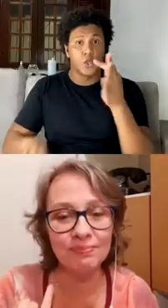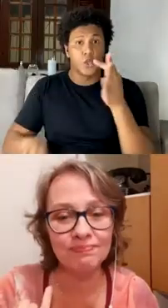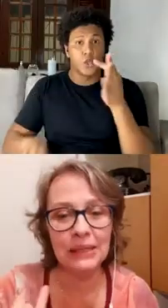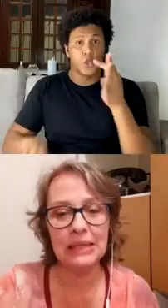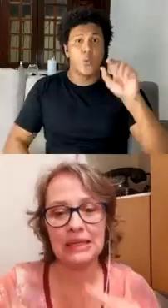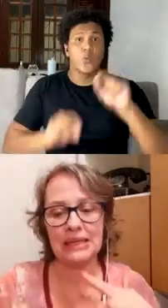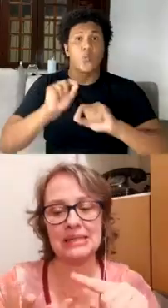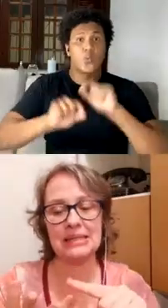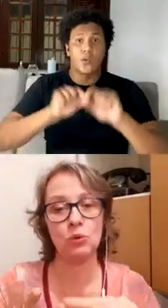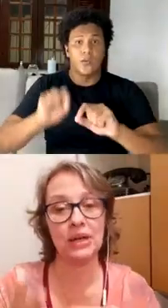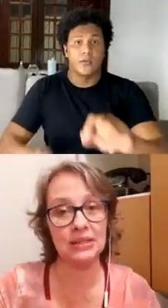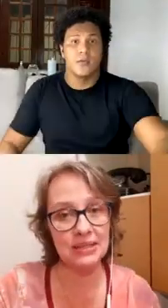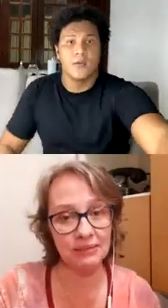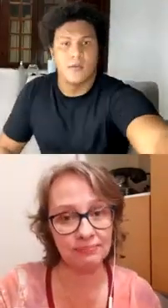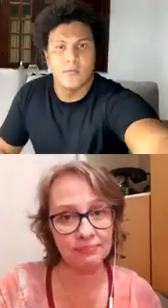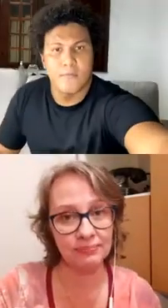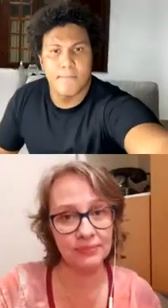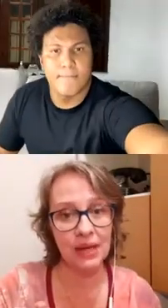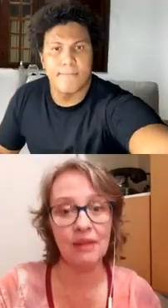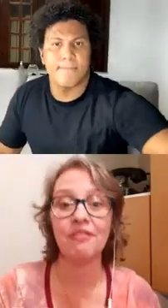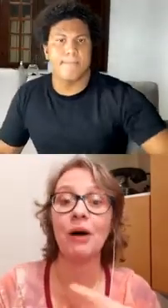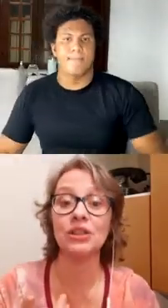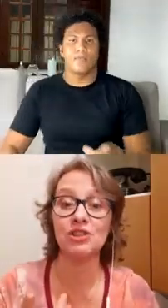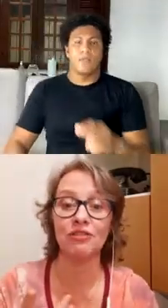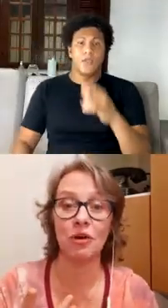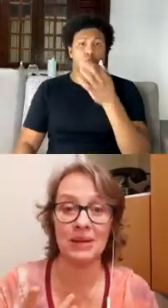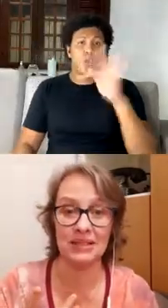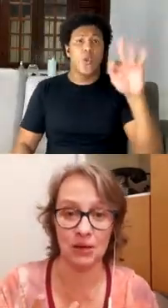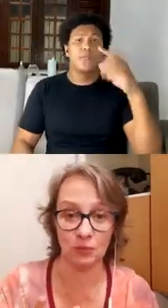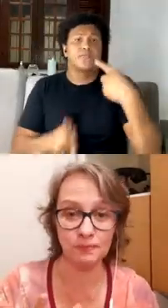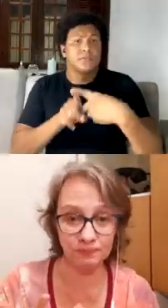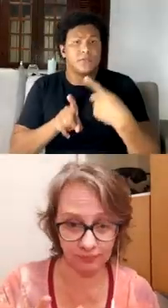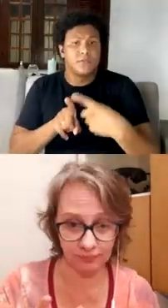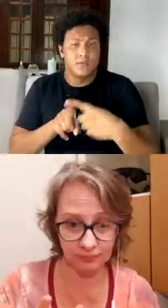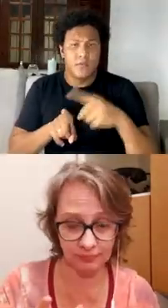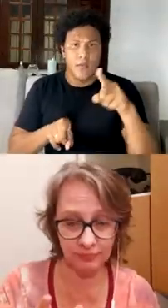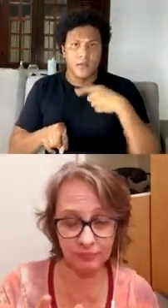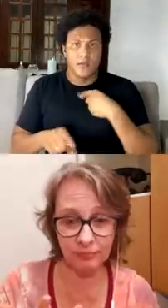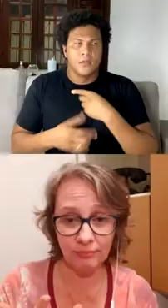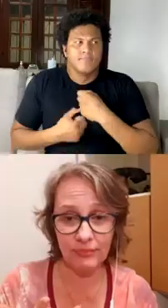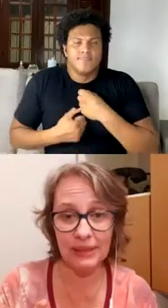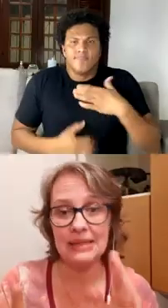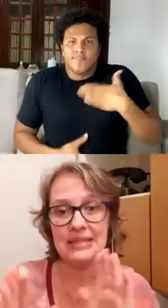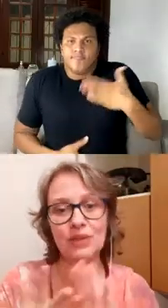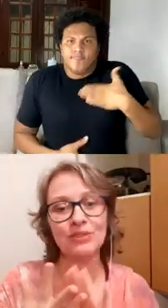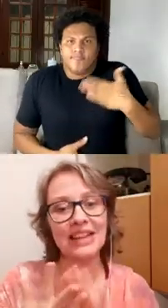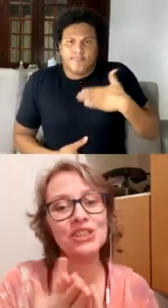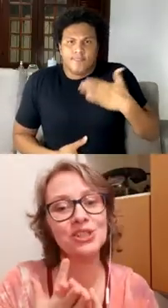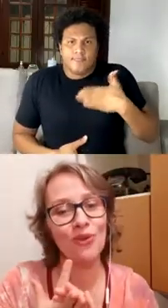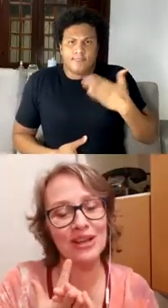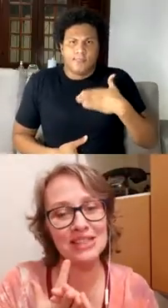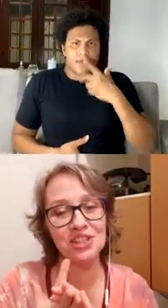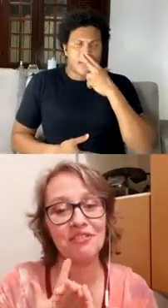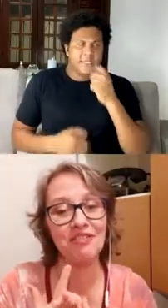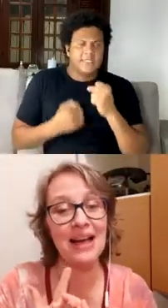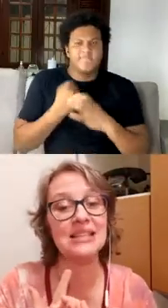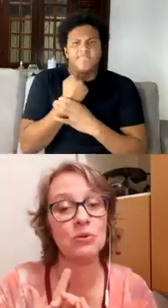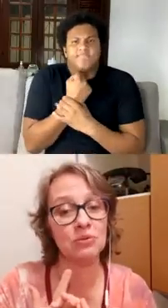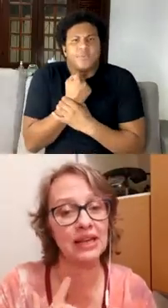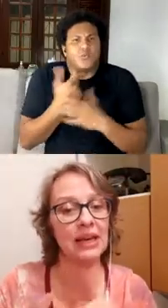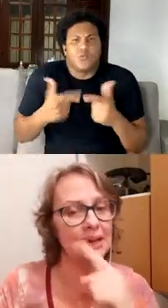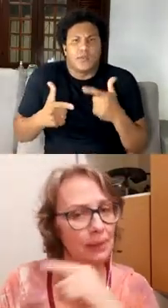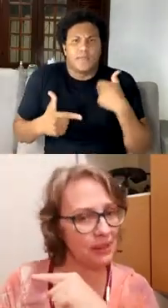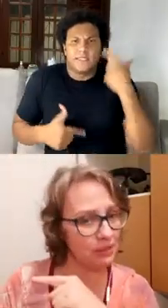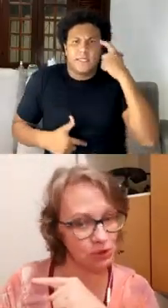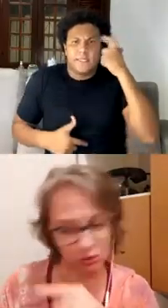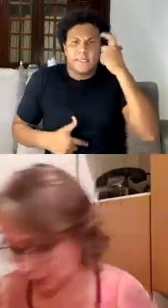Medo, insegurança, falta de informação. São 3 coisas que fazem com